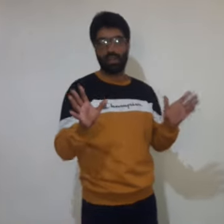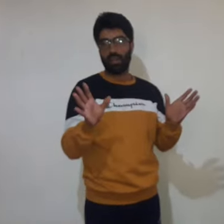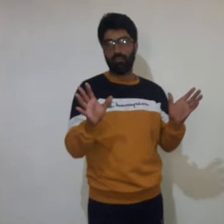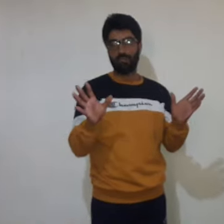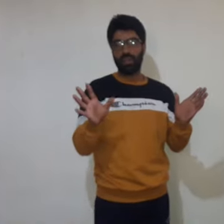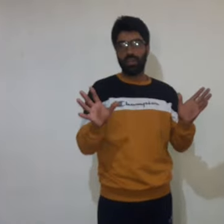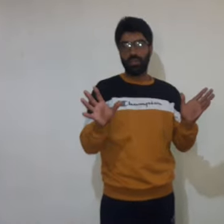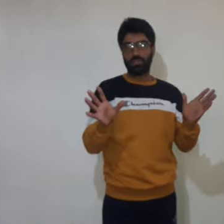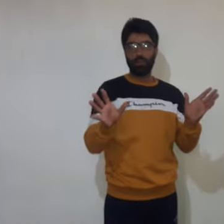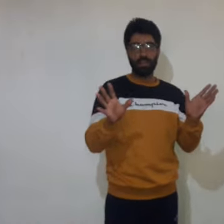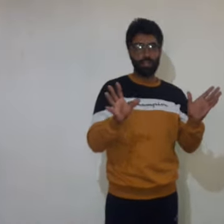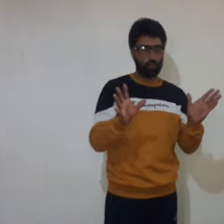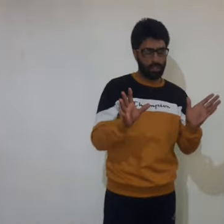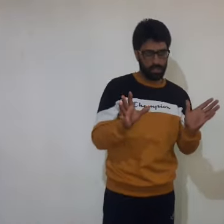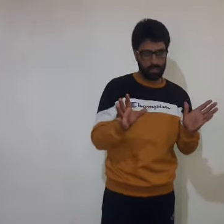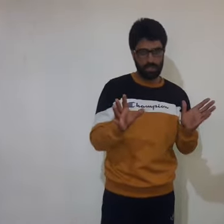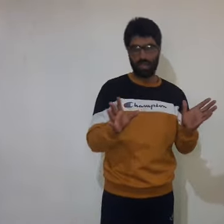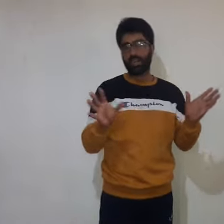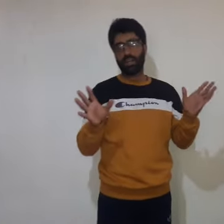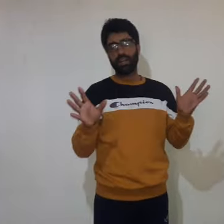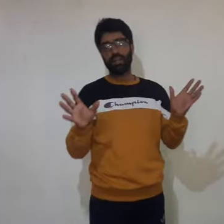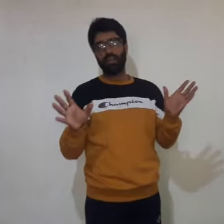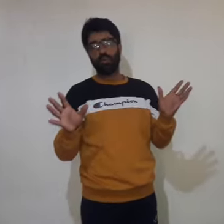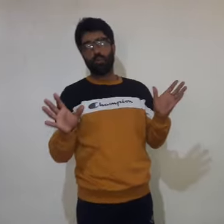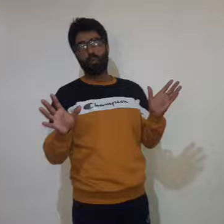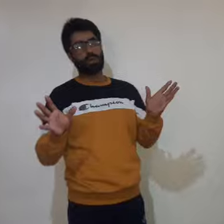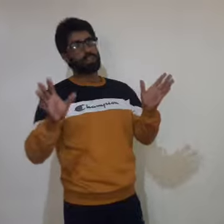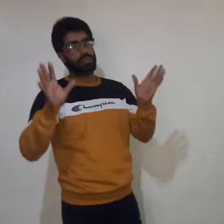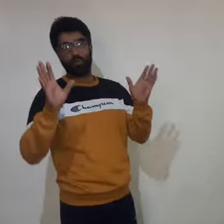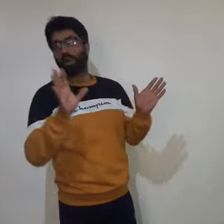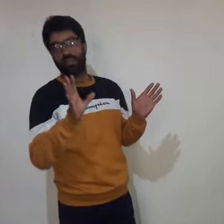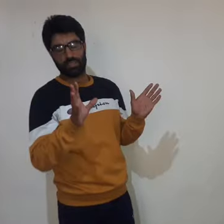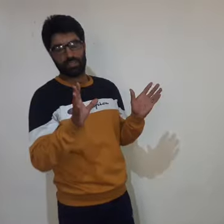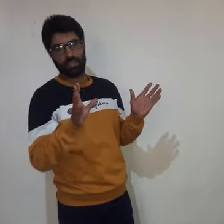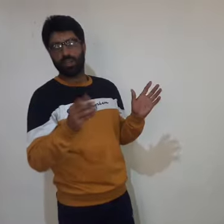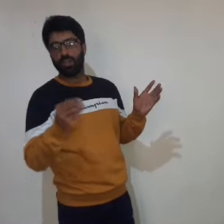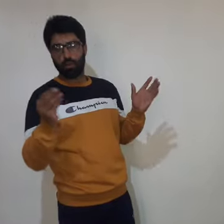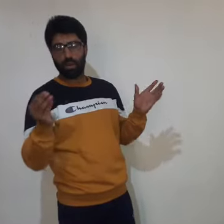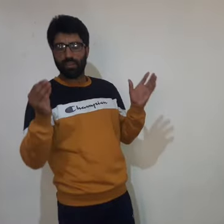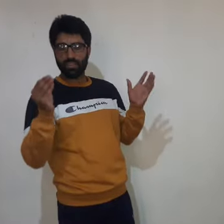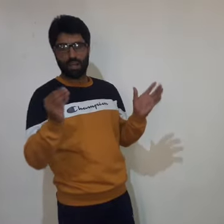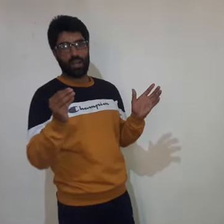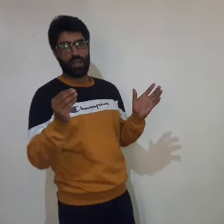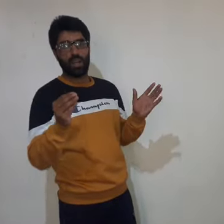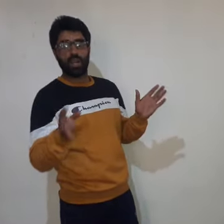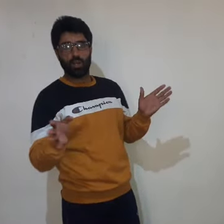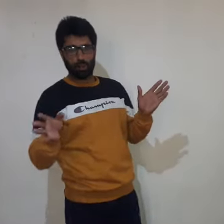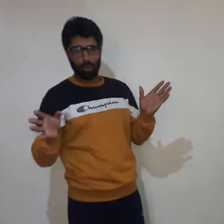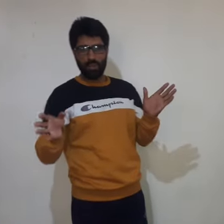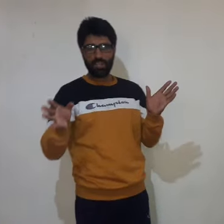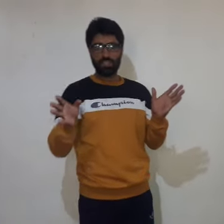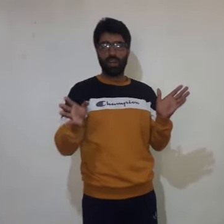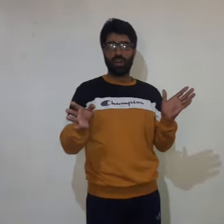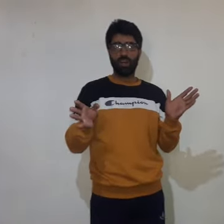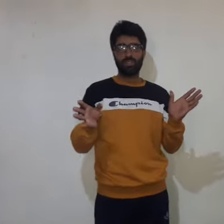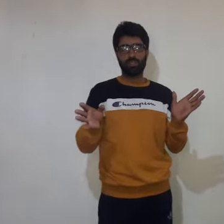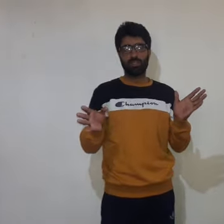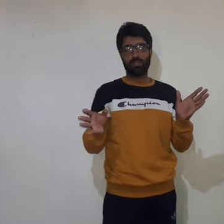है। चलो डियर स्टूडेंट्स स्टार्ट करेंगे। व्हाट इज कोरोना वायरस? कोरोना वायरस क्या है? कोरोना वायरस इज अ लार्ज ग्रुप